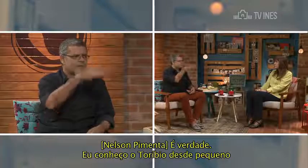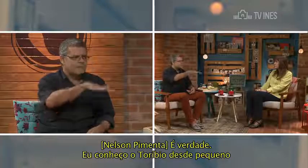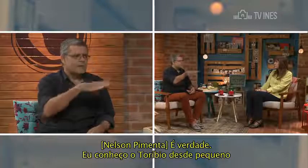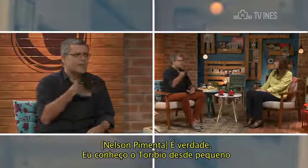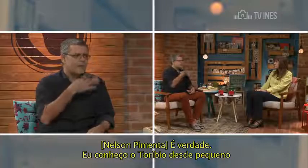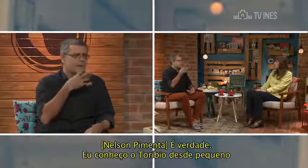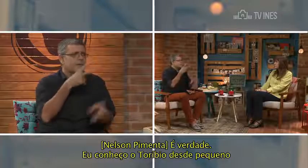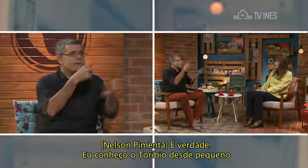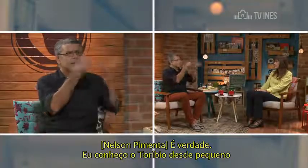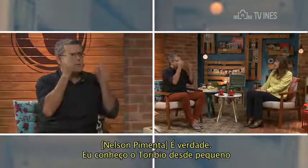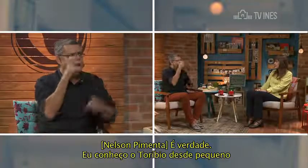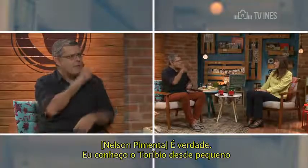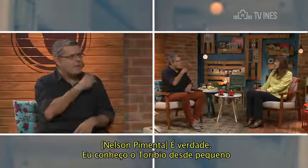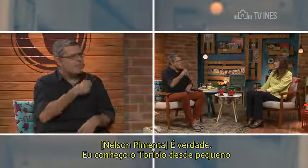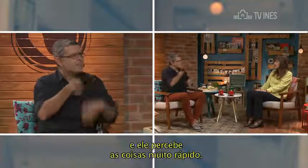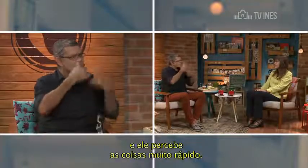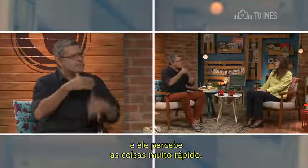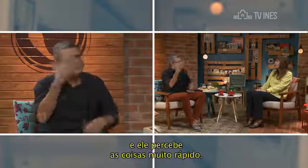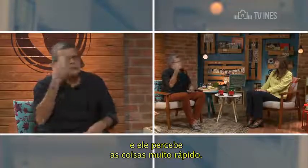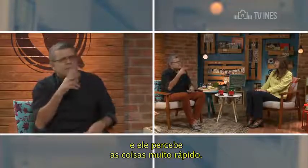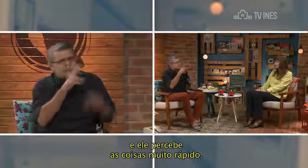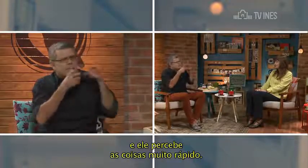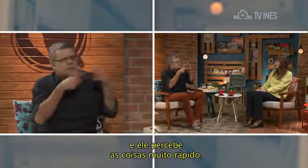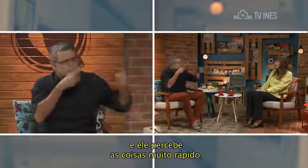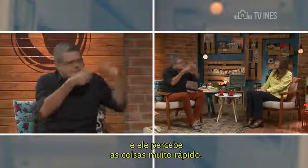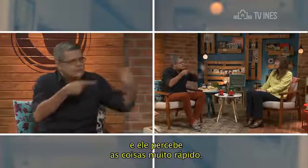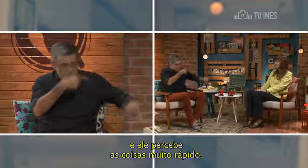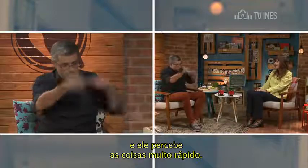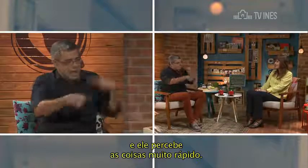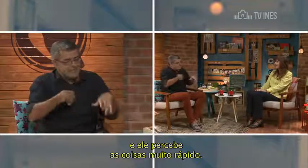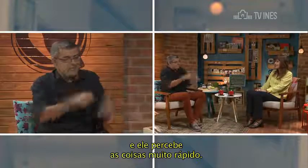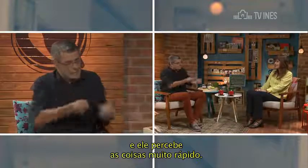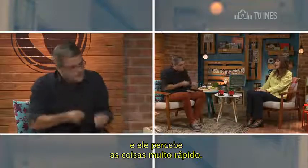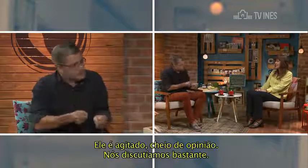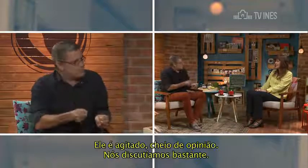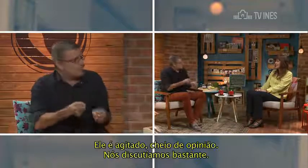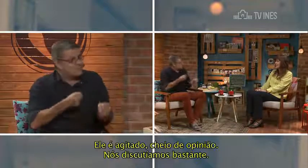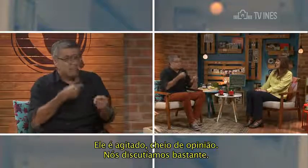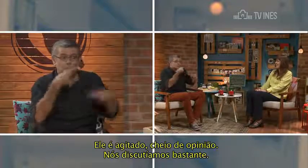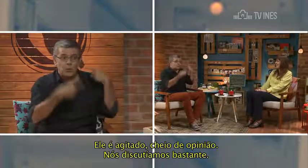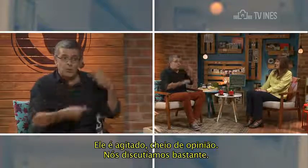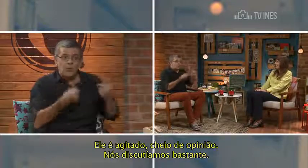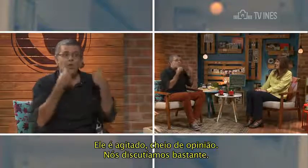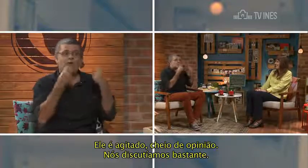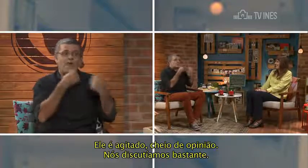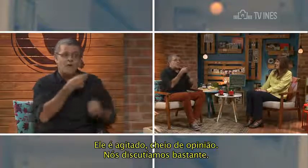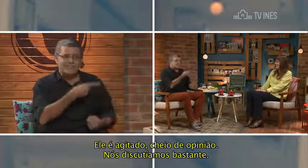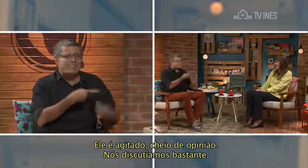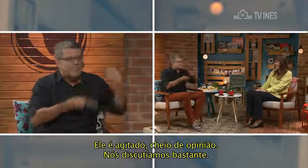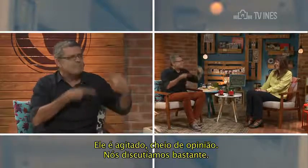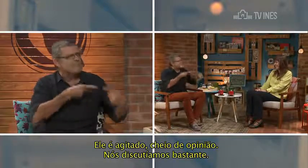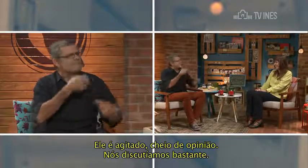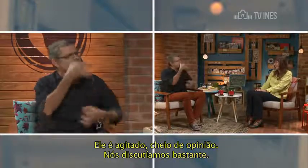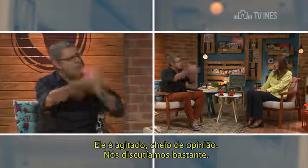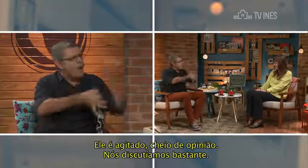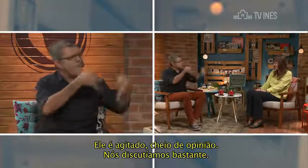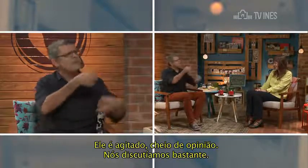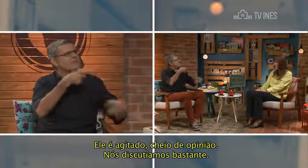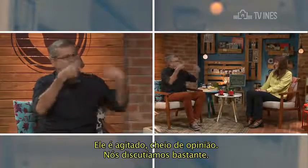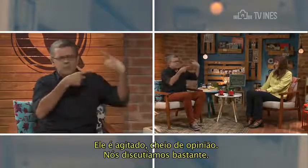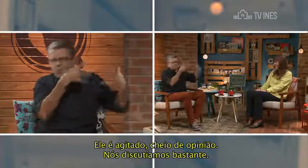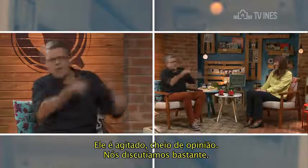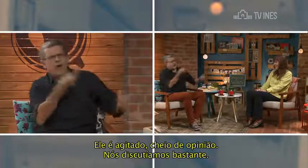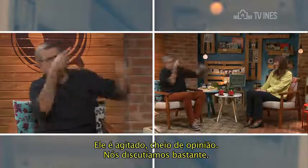Eu conheço o Toríbio desde pequeno e ele percebe as coisas muito rápido. Ele é agitado, cheio de opinião.